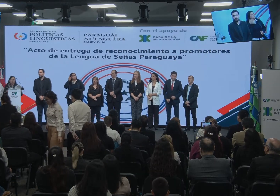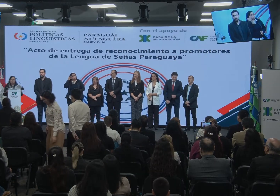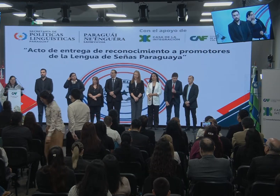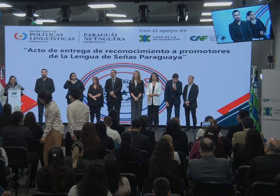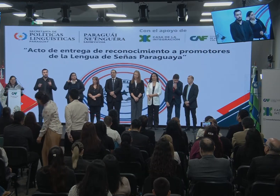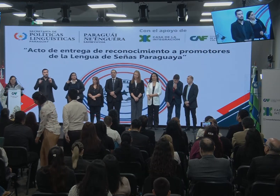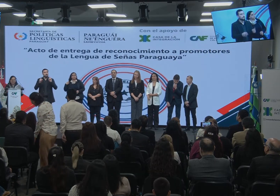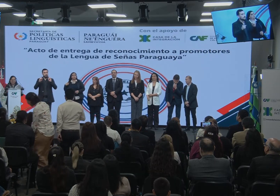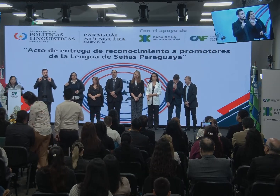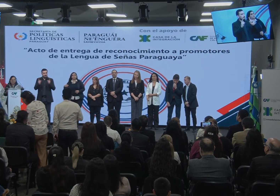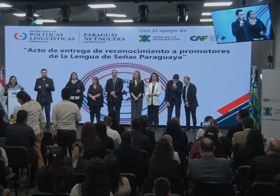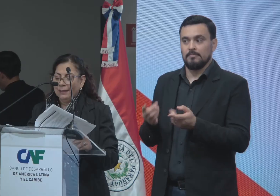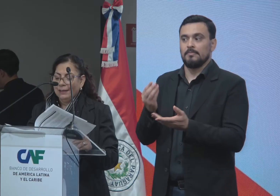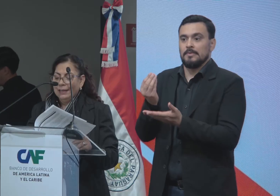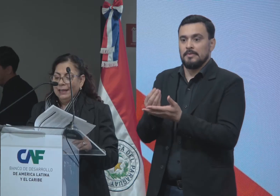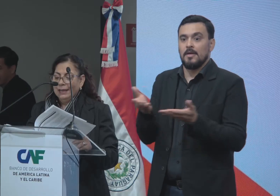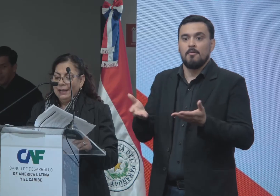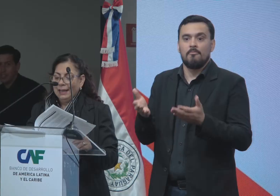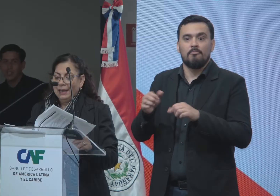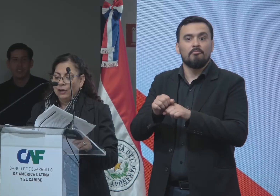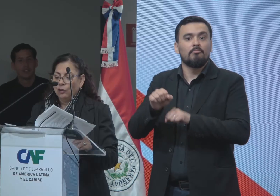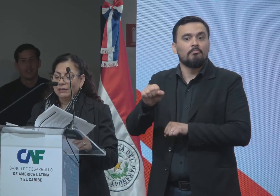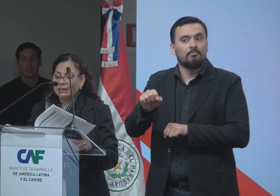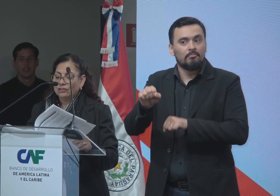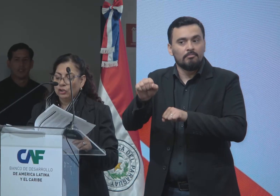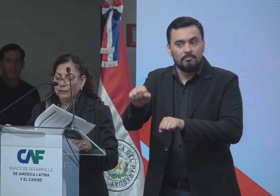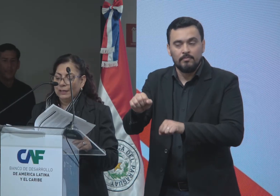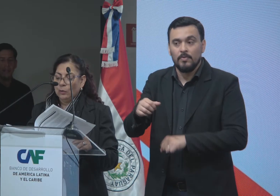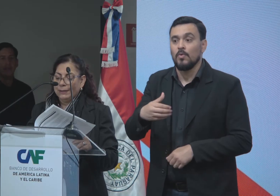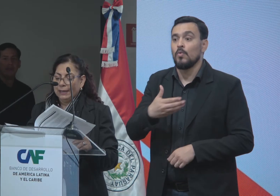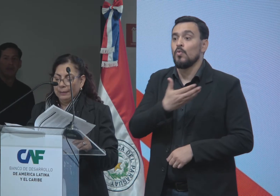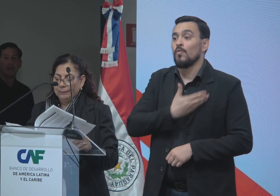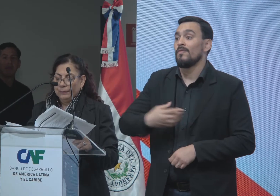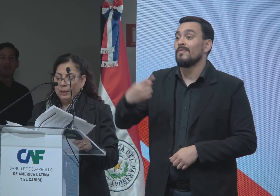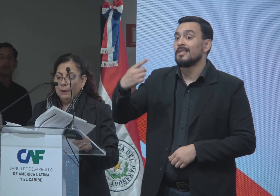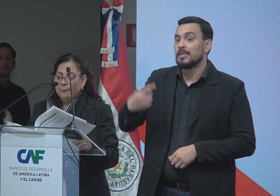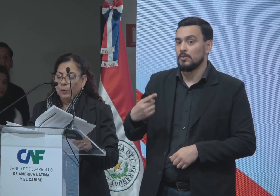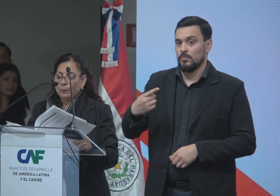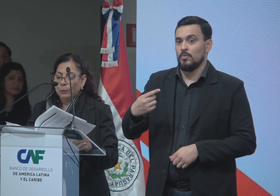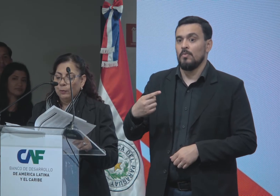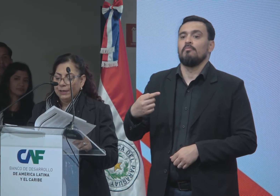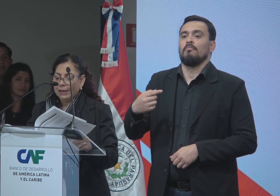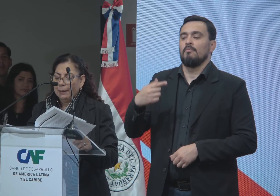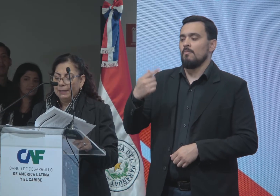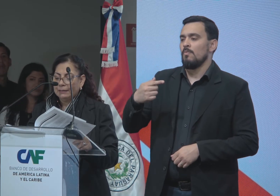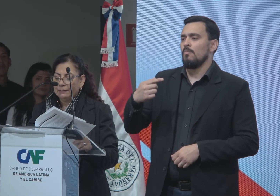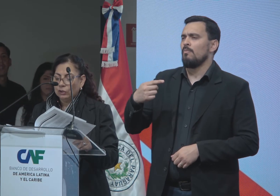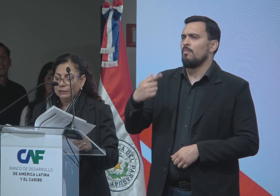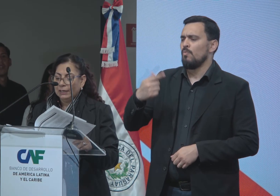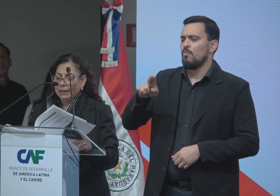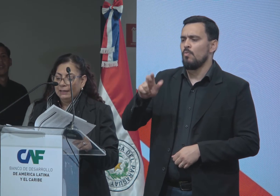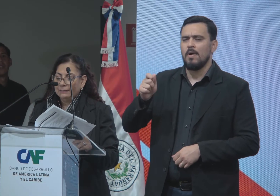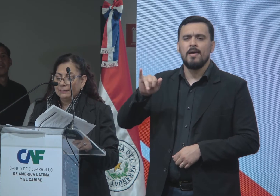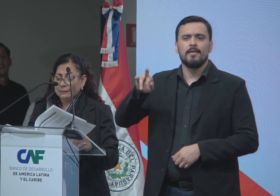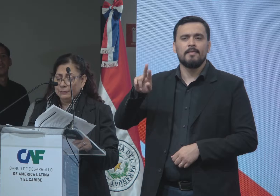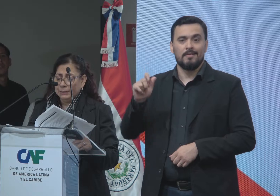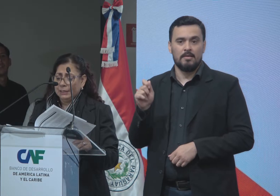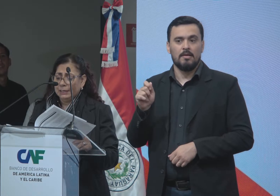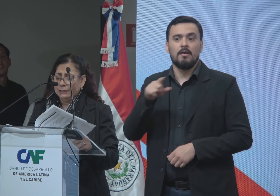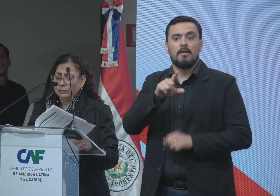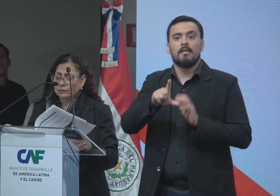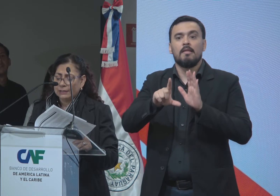También está galardonada la Gobernación del Guairá por promover la aplicación de la Ley